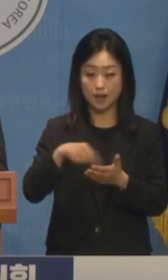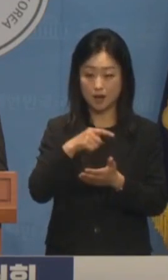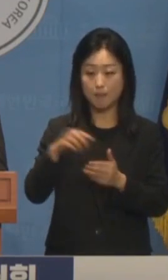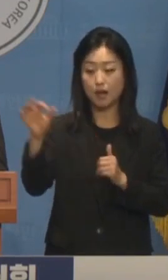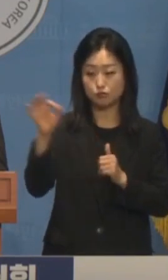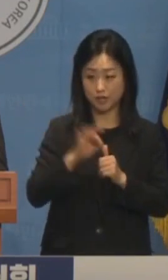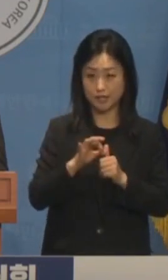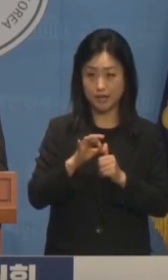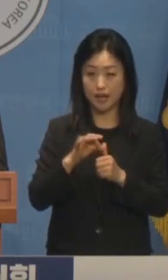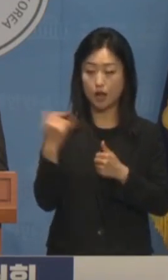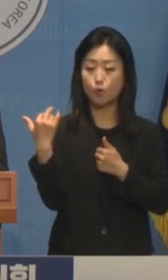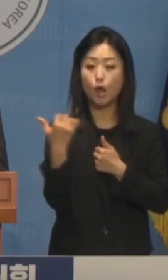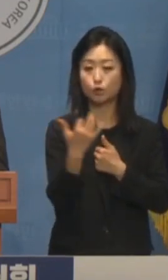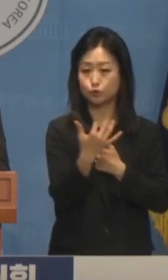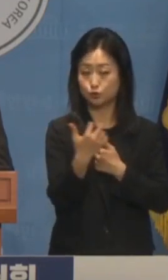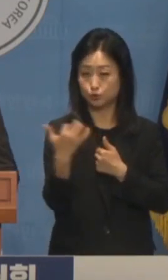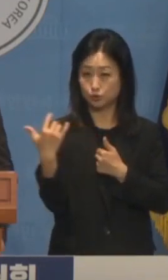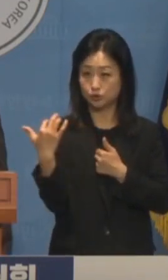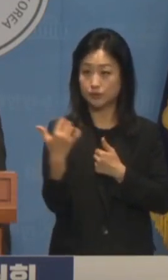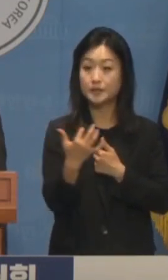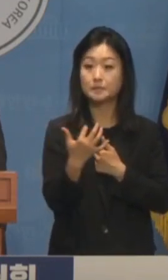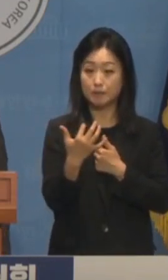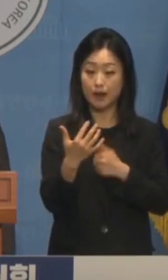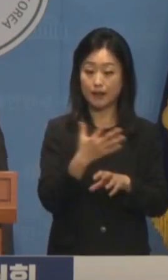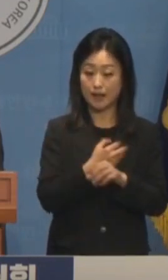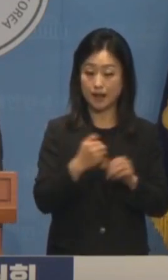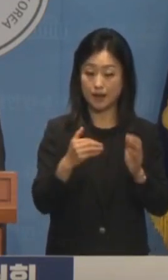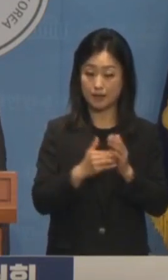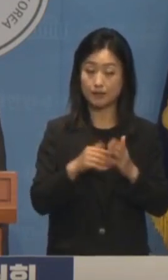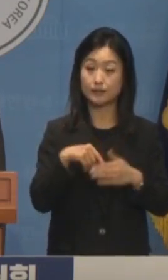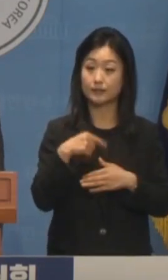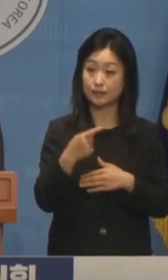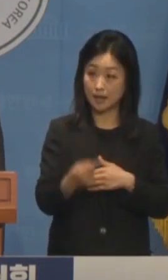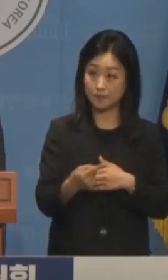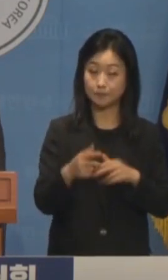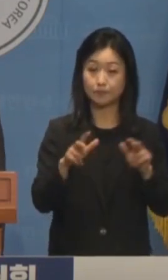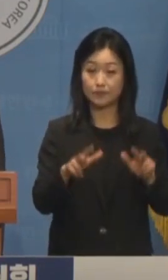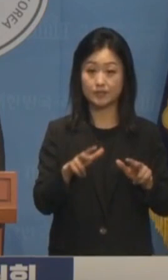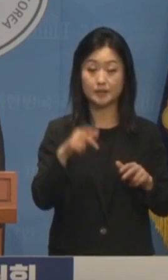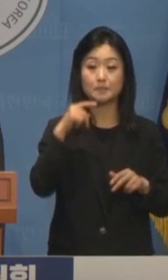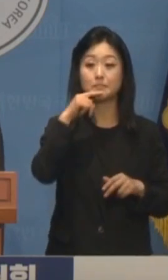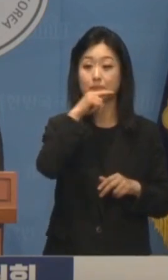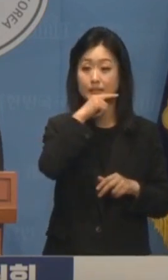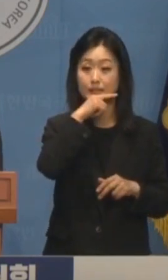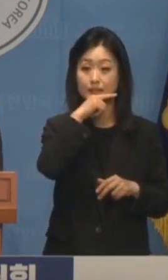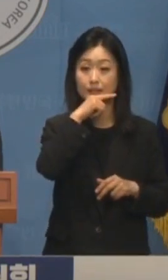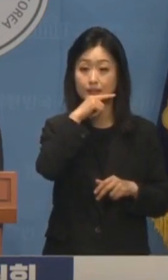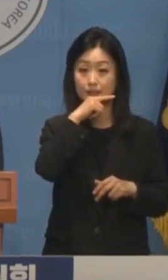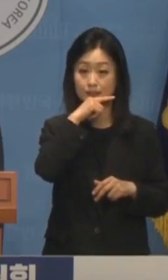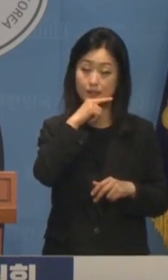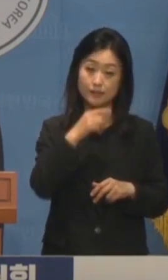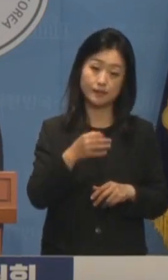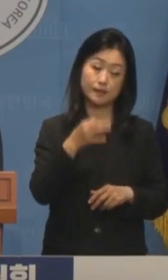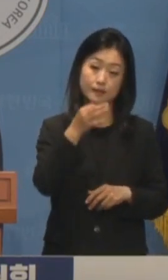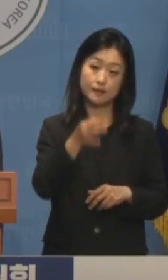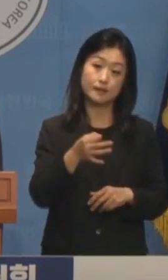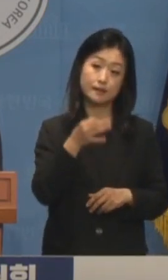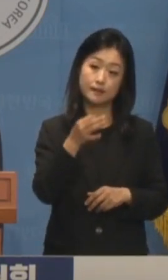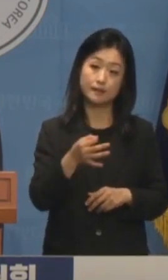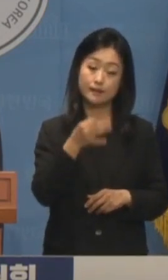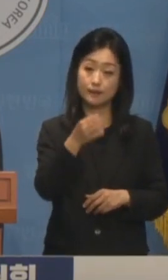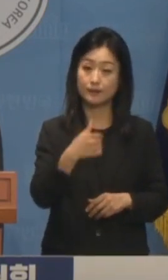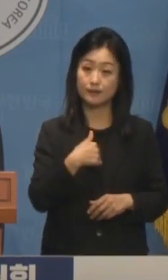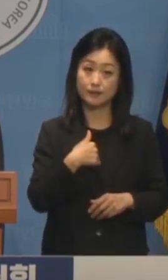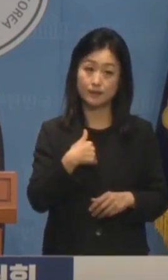저희를 회유하였고 계약이 끝난 상태로 이렇게 계약은 종료됐고 모든